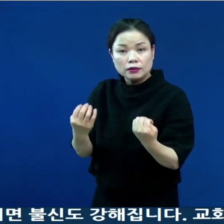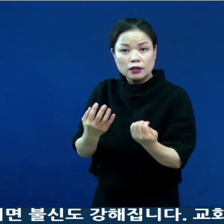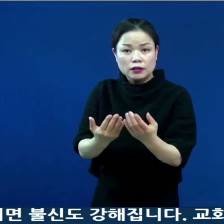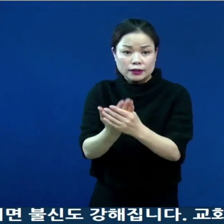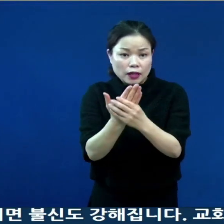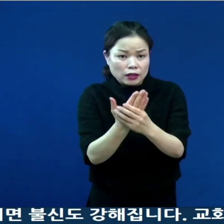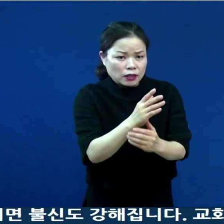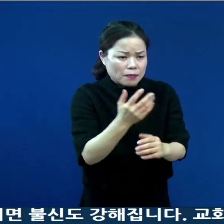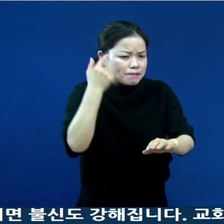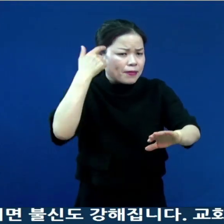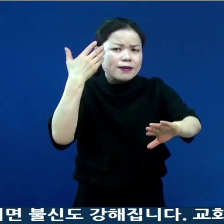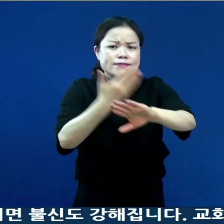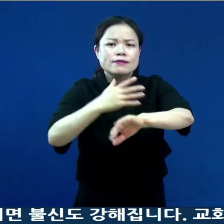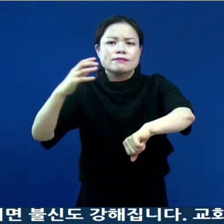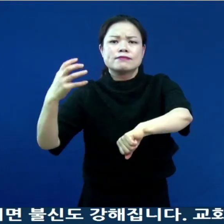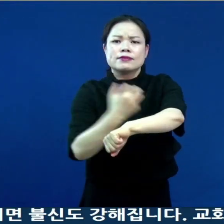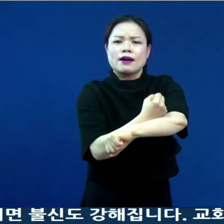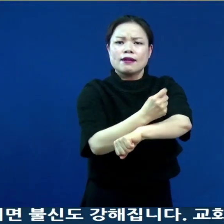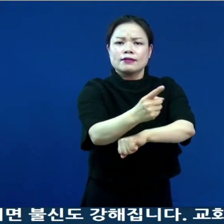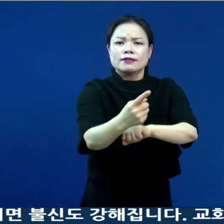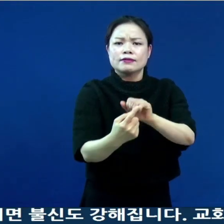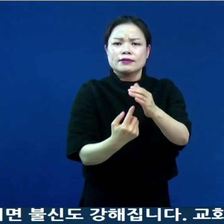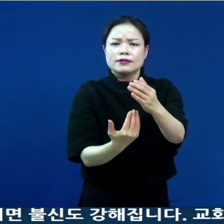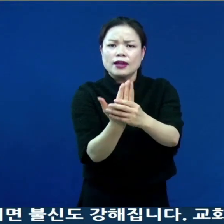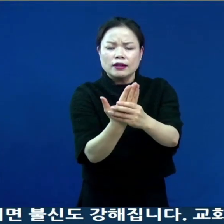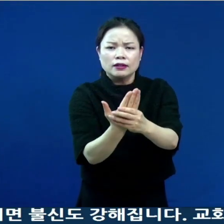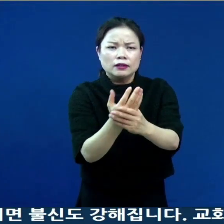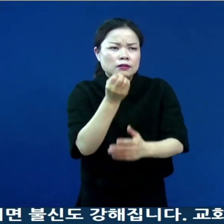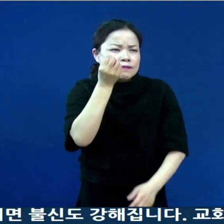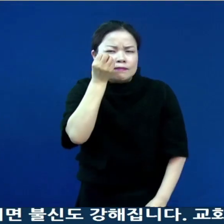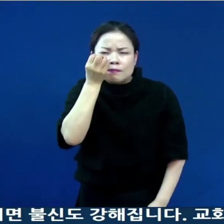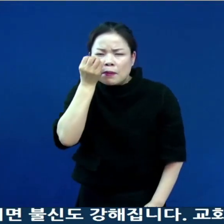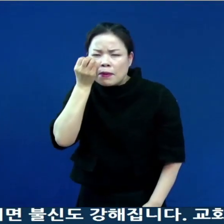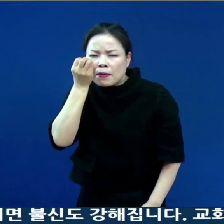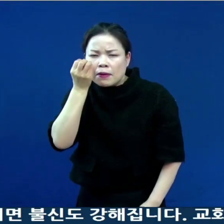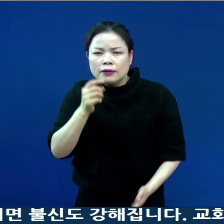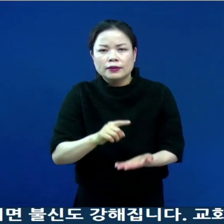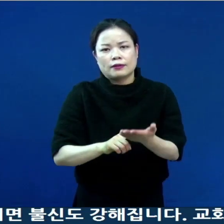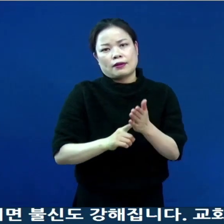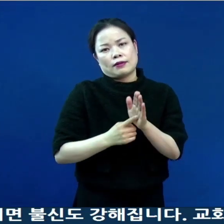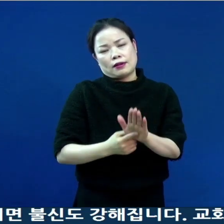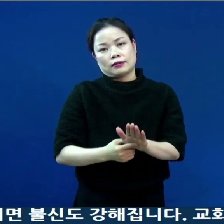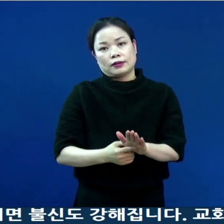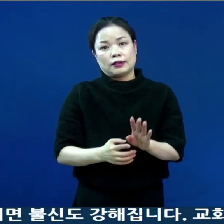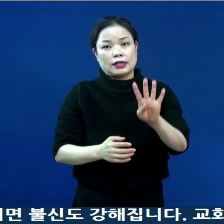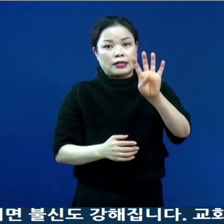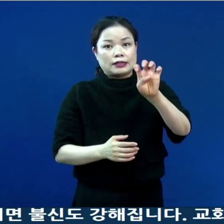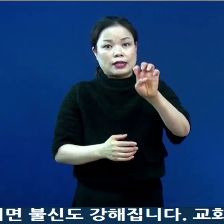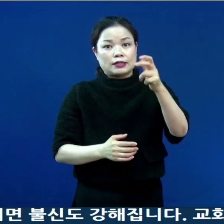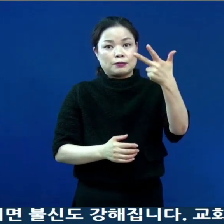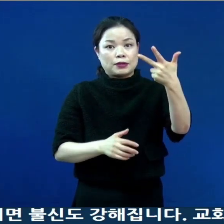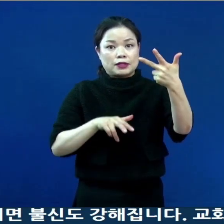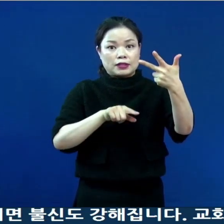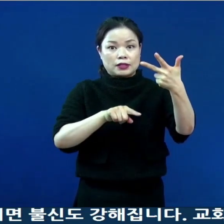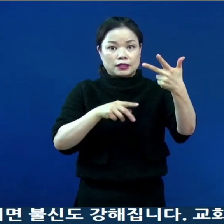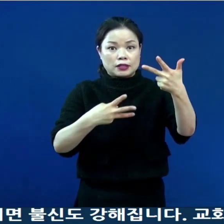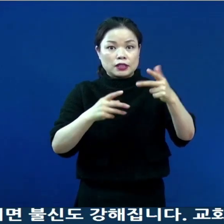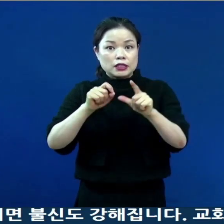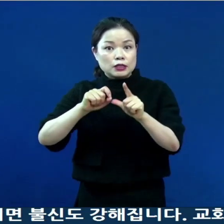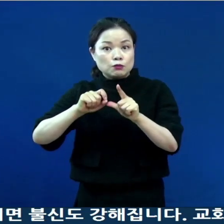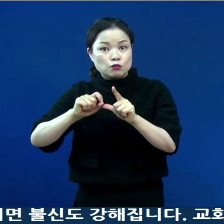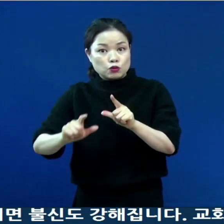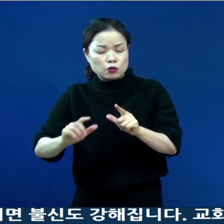반대 세력도 더 강해지는 모습을 아이러니를 통해서 보여주고 있습니다. 이제 47절, 이